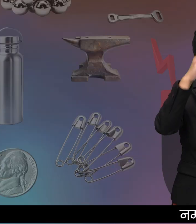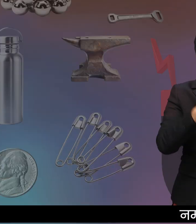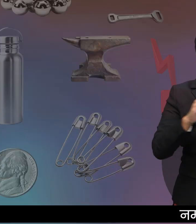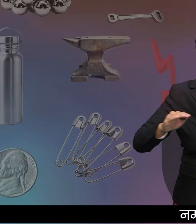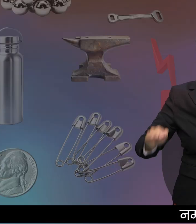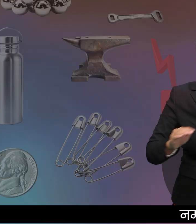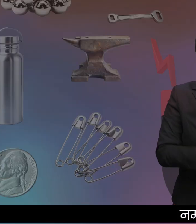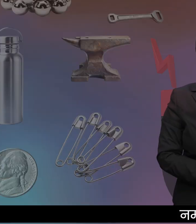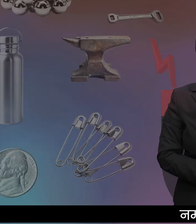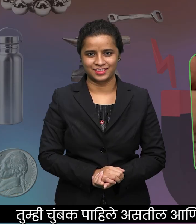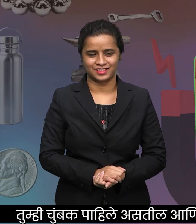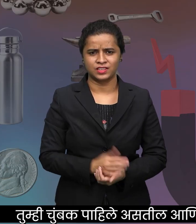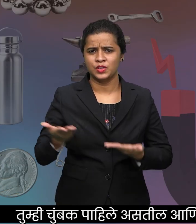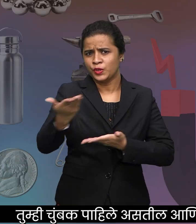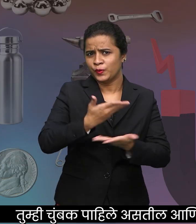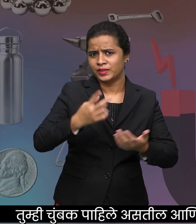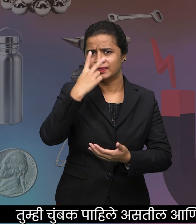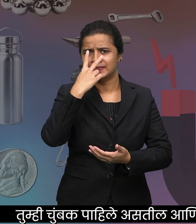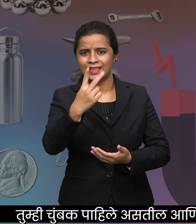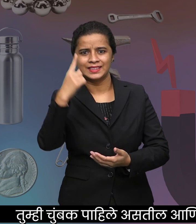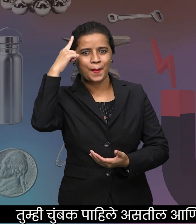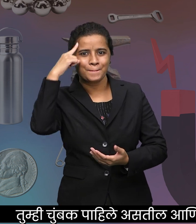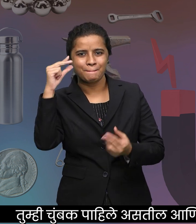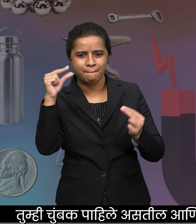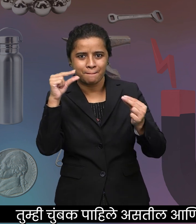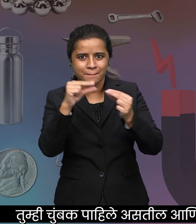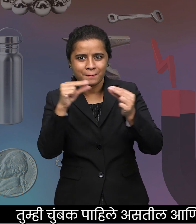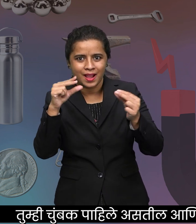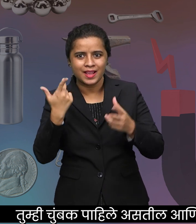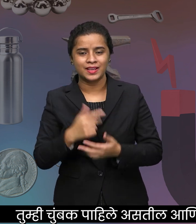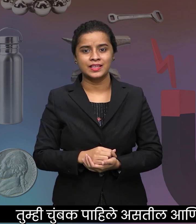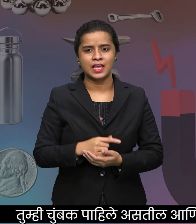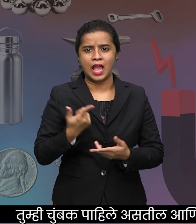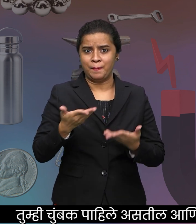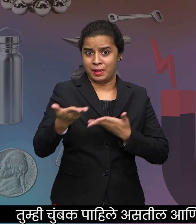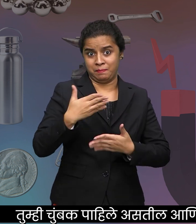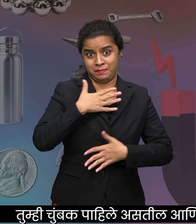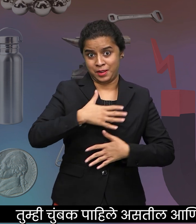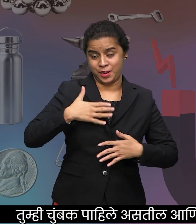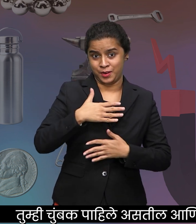मुलांनो, तुम्ही चुंबक पाहिले असतील आणि त्यांच्याशी खेळण्याचा आनंदही घेतला असेल.